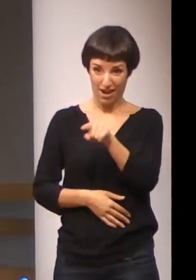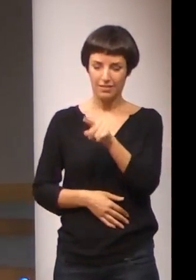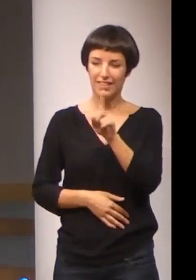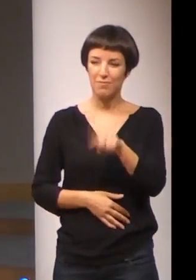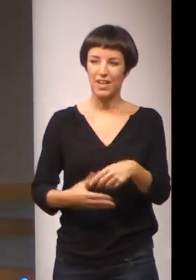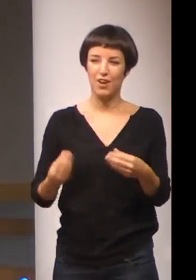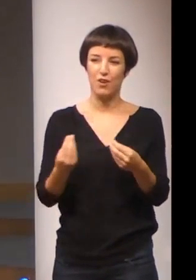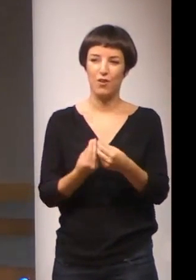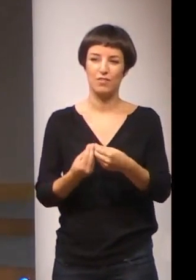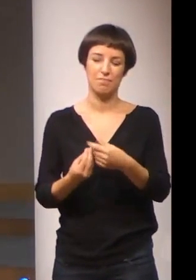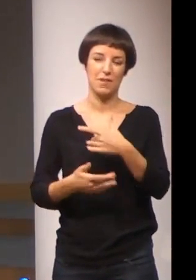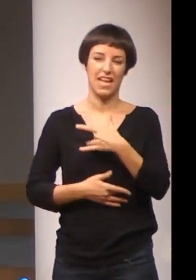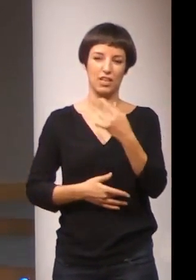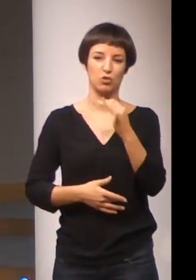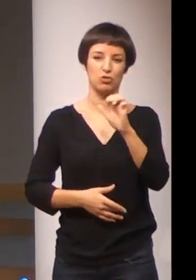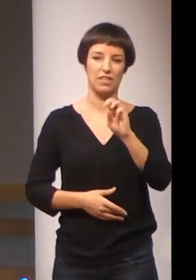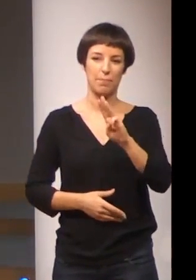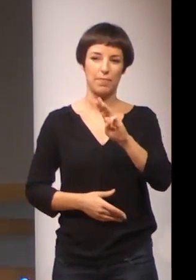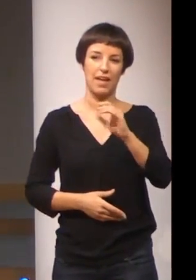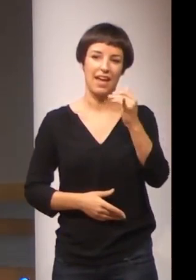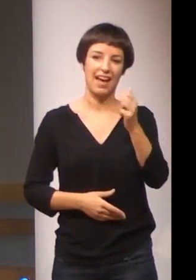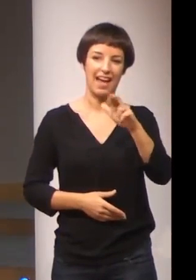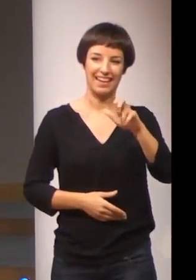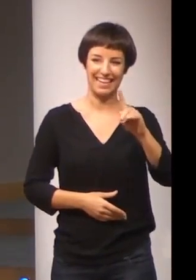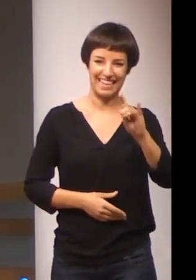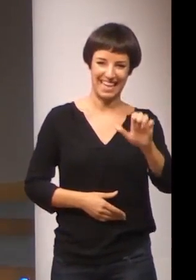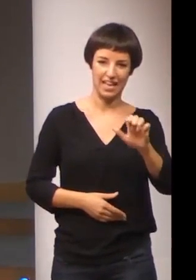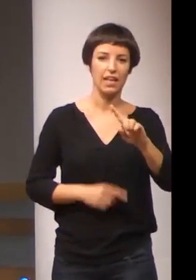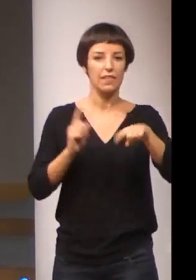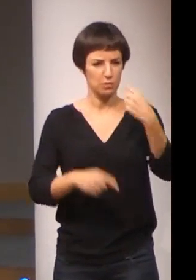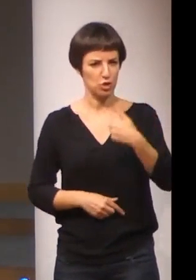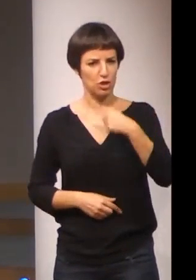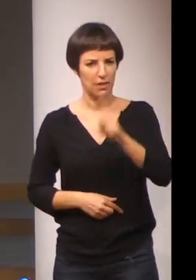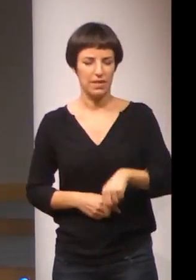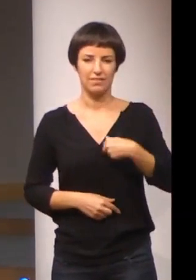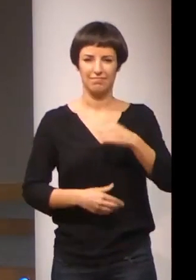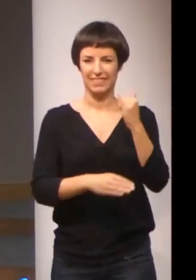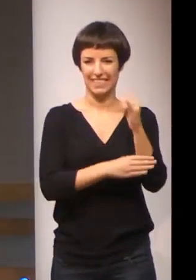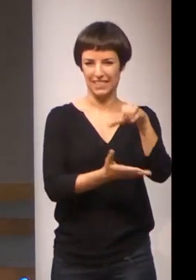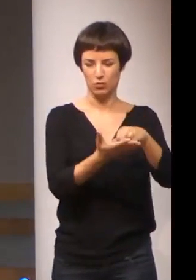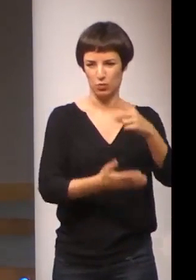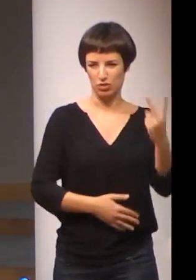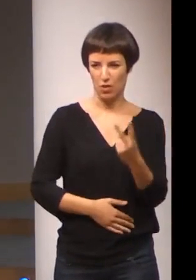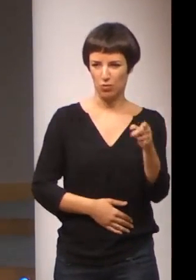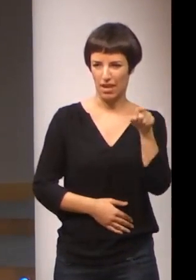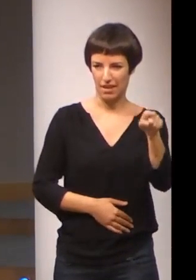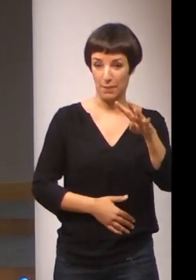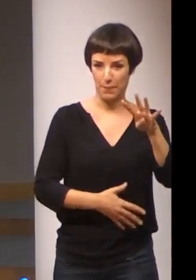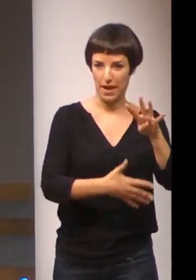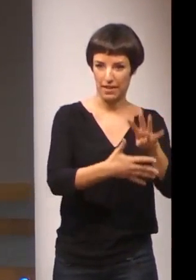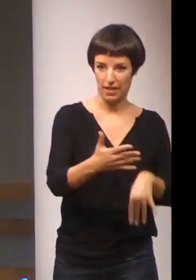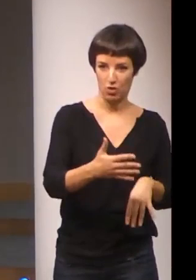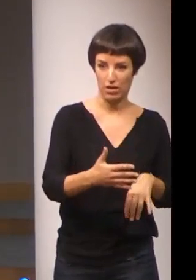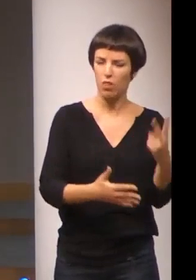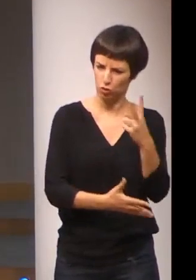María Josep Jarque y luego yo en un centro de secundaria en Barcelona, los